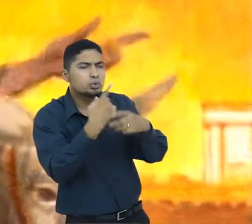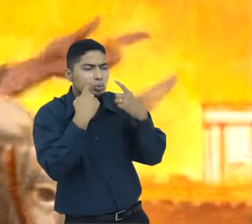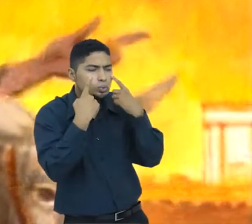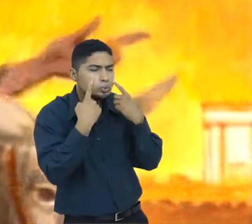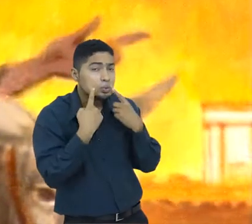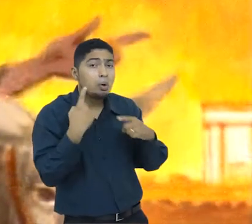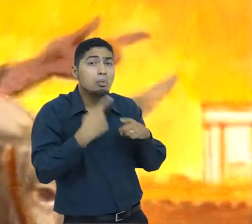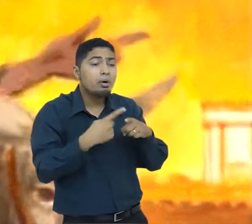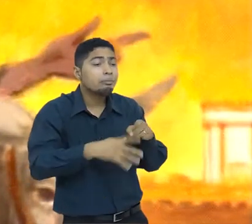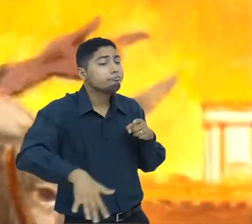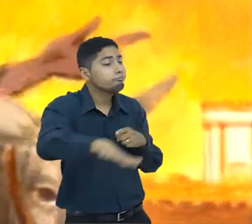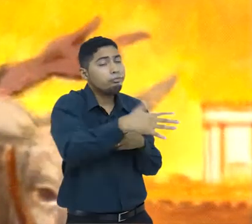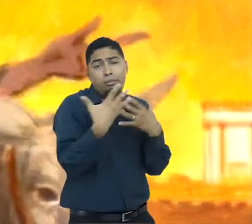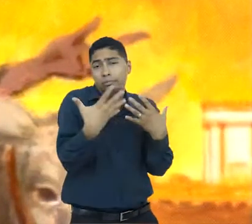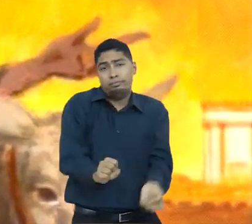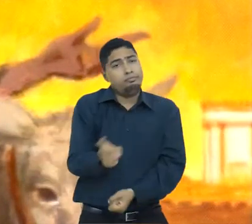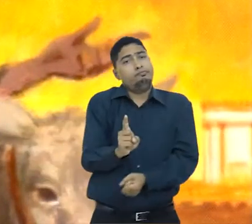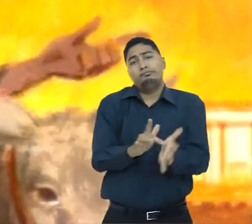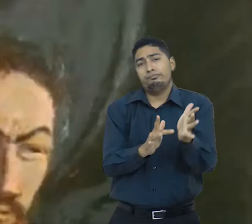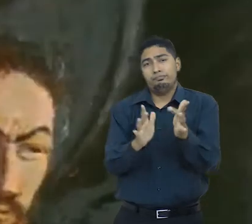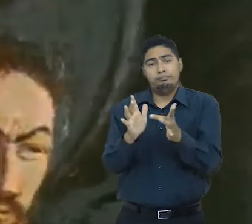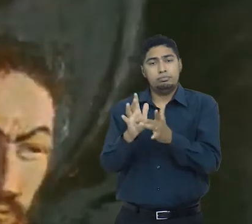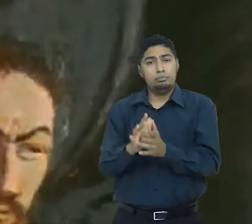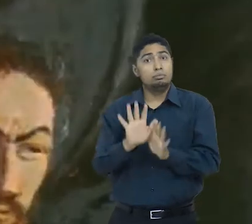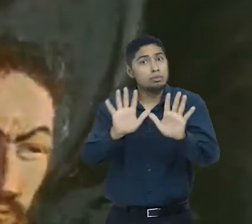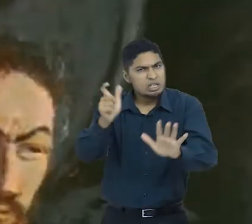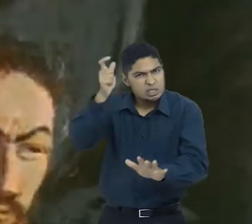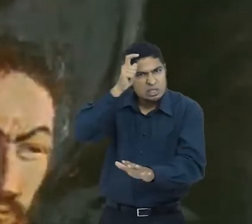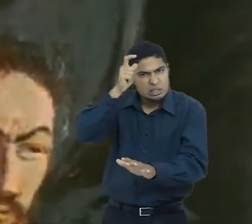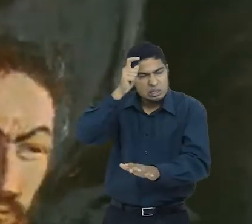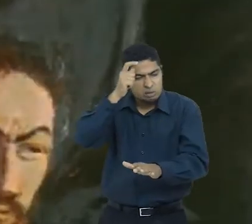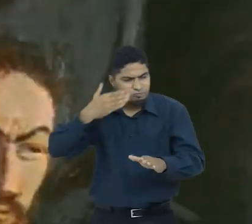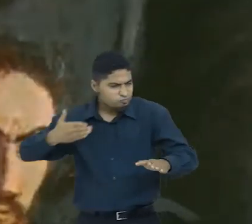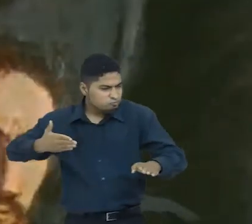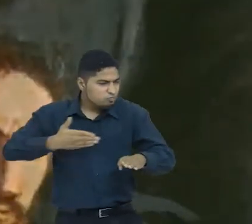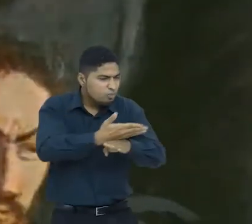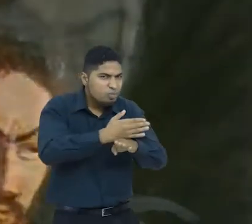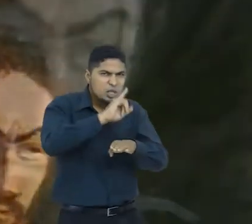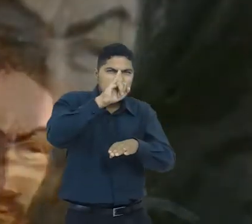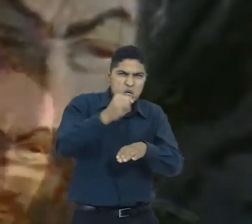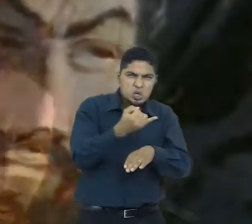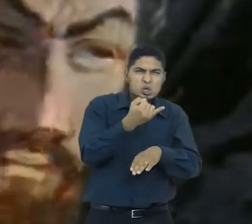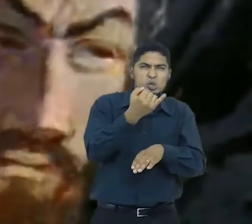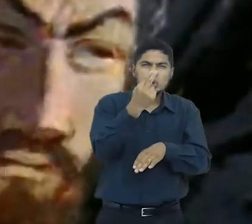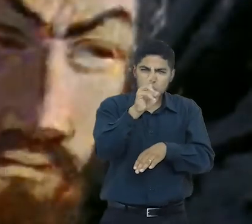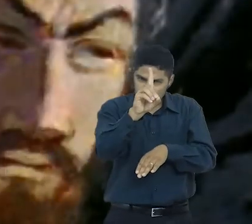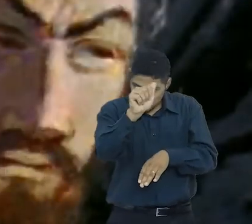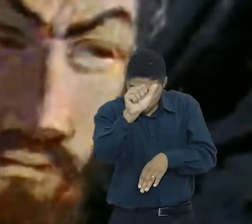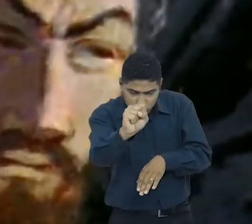habitantes ainda não o aceitavam como o Salvador prometido. Então Satanás entrou em Judas Iscariotes, um dos